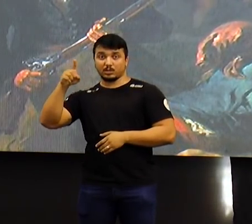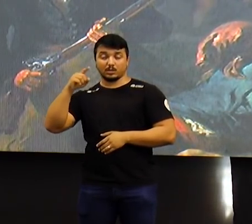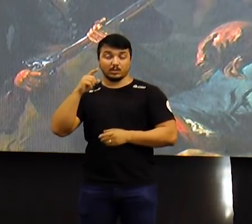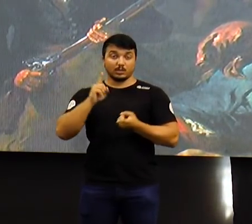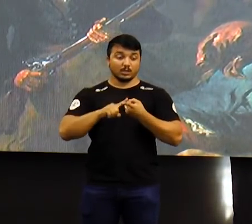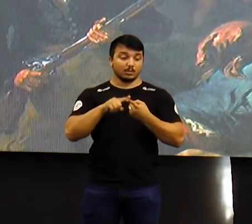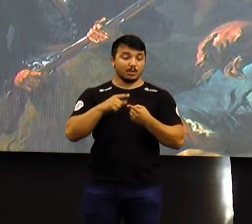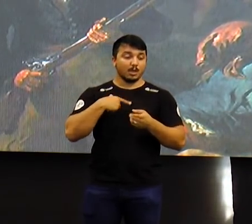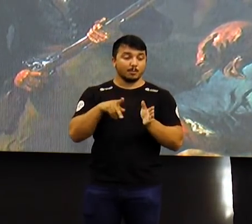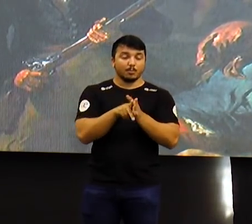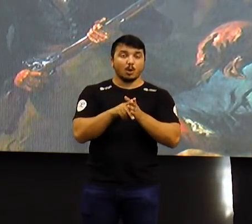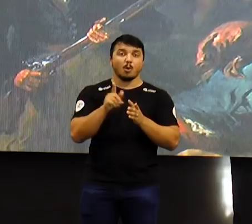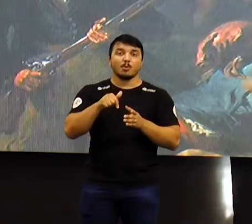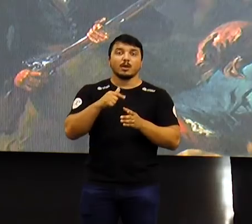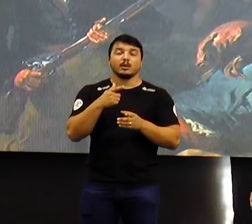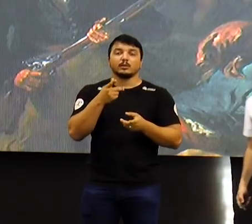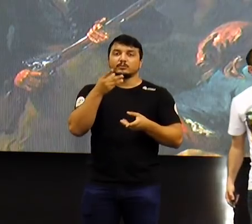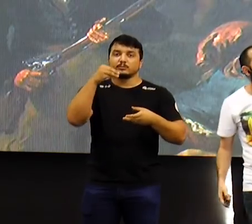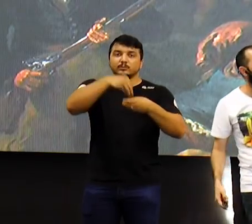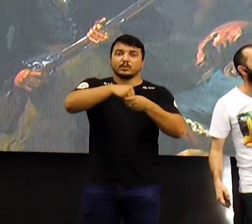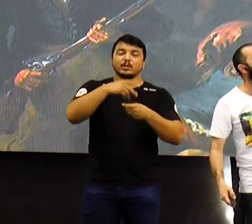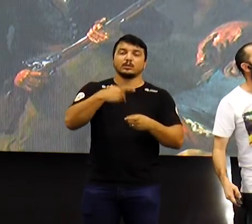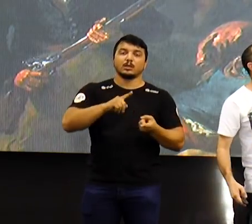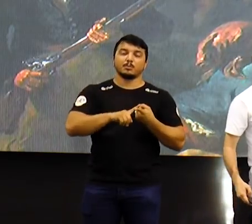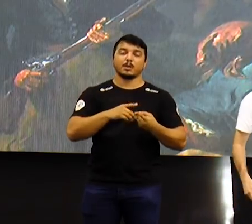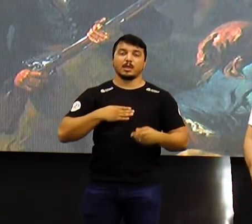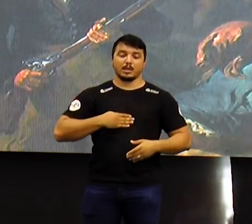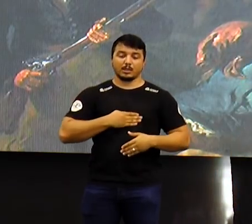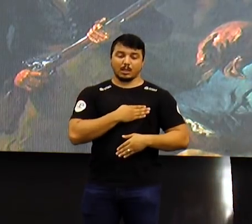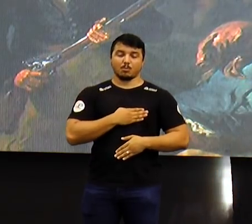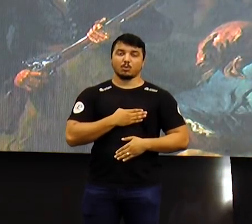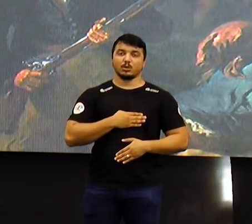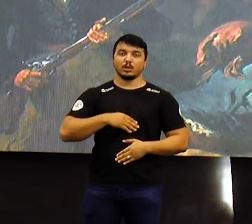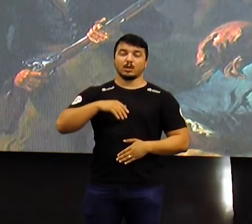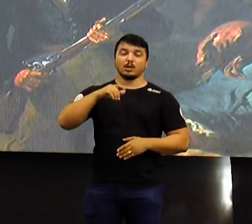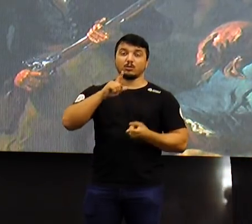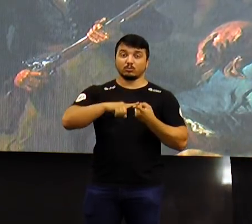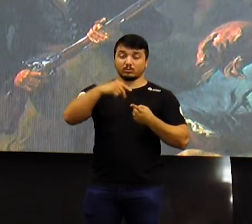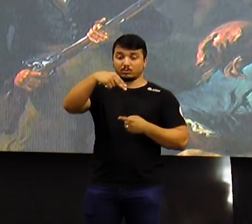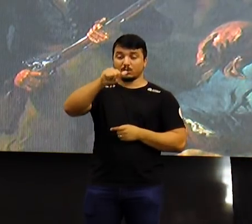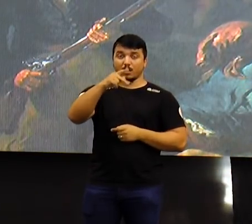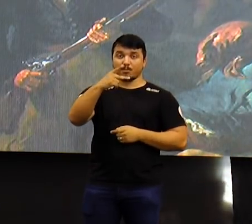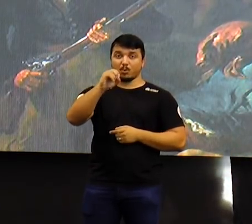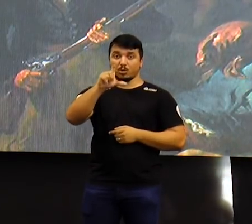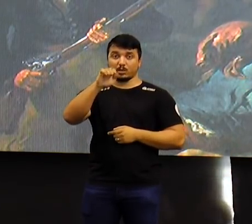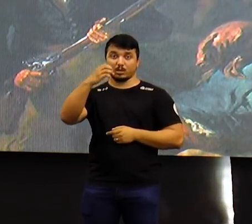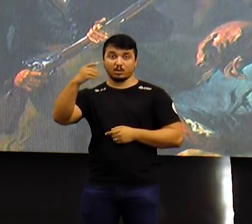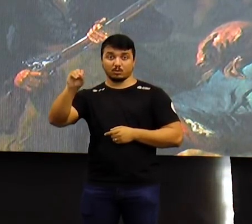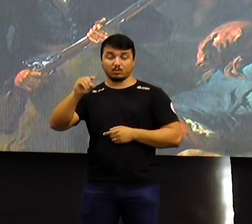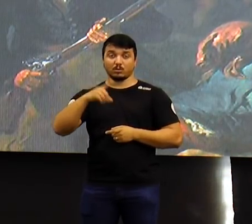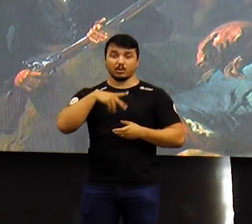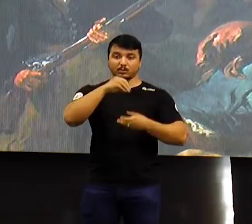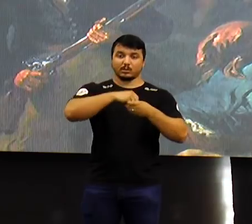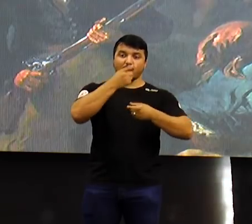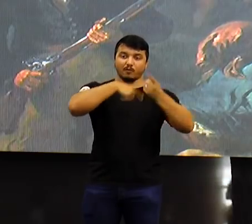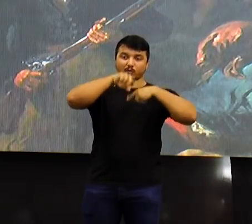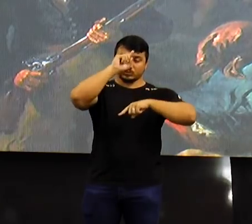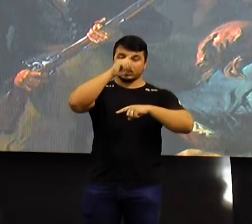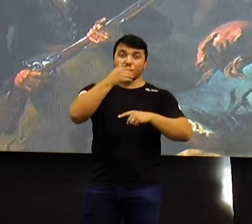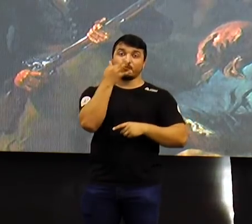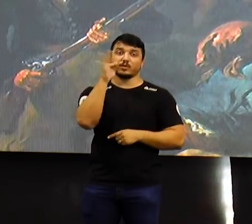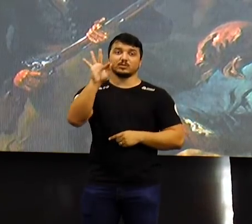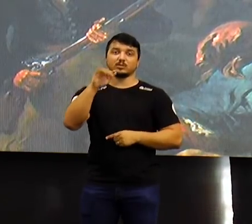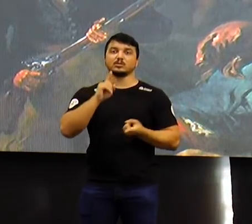terror, a era napoleônica que se sucede após a Revolução Francesa,